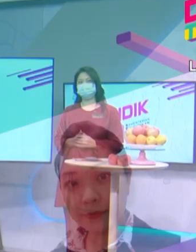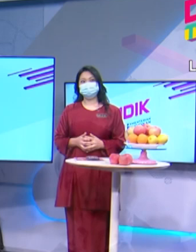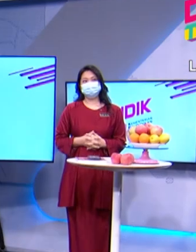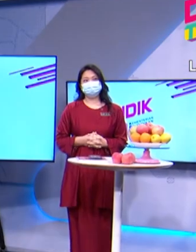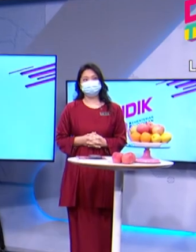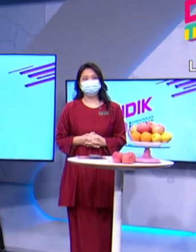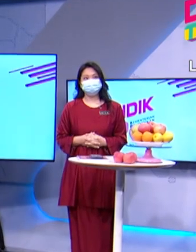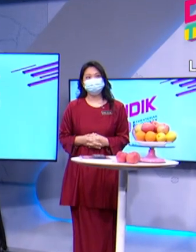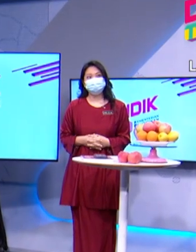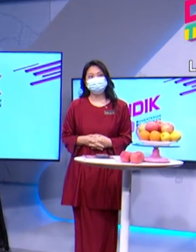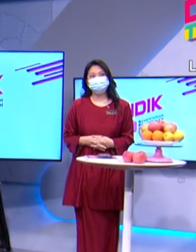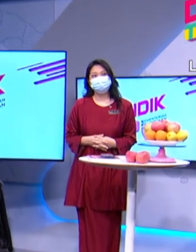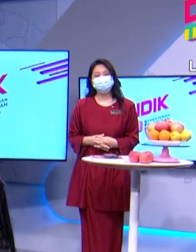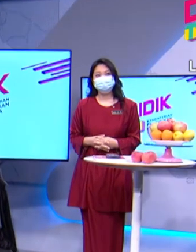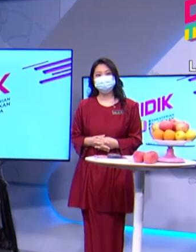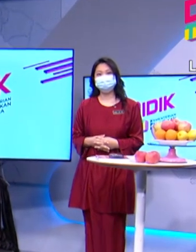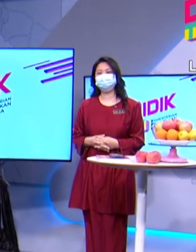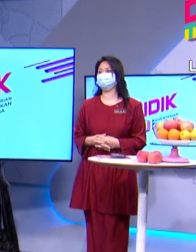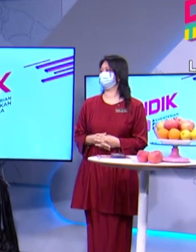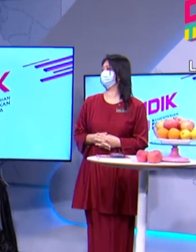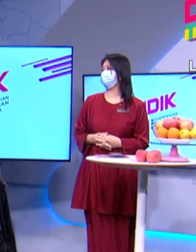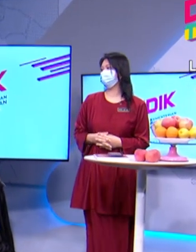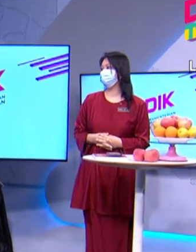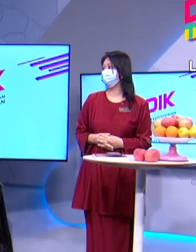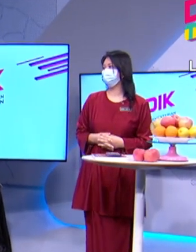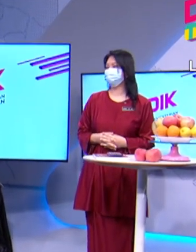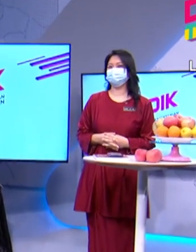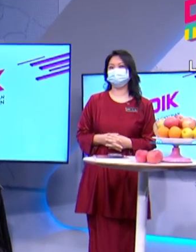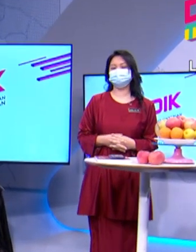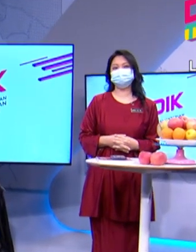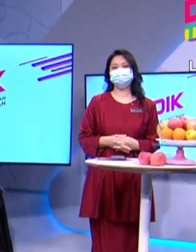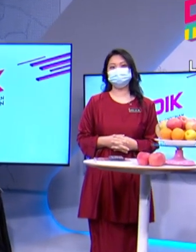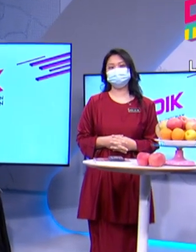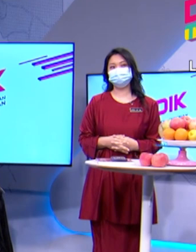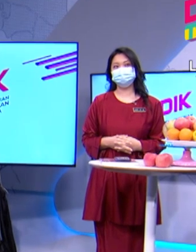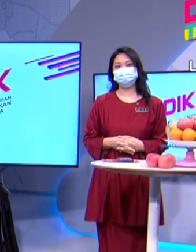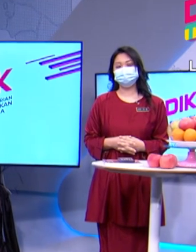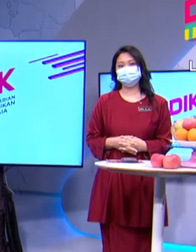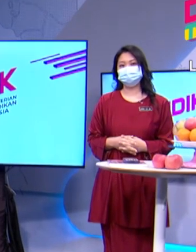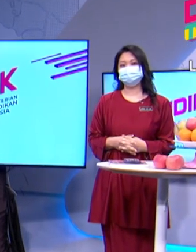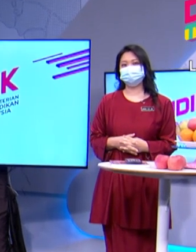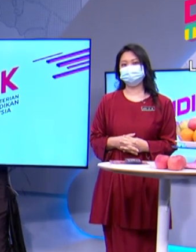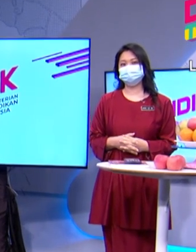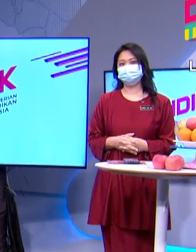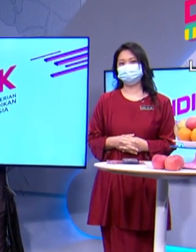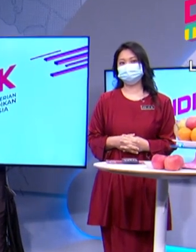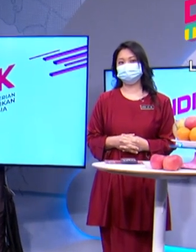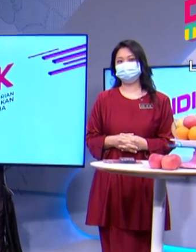oke baiklah Jom kita persilahkan syaikhu 5/1000 Lina yang merupakan guru Pendidikan khas program pendidikan khas